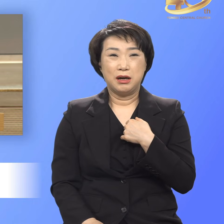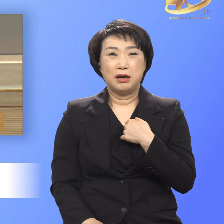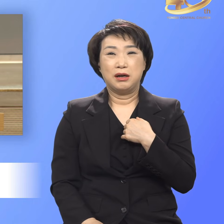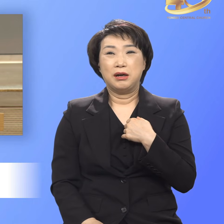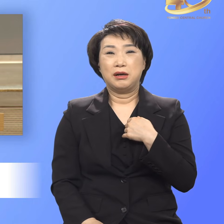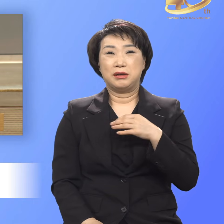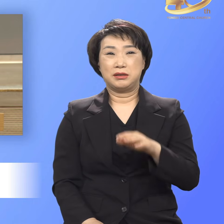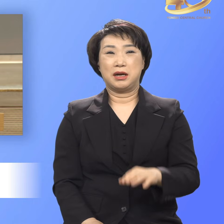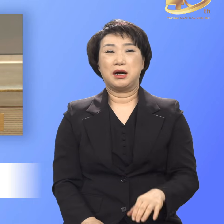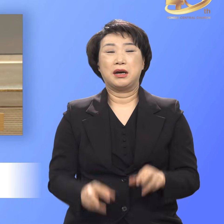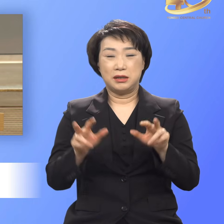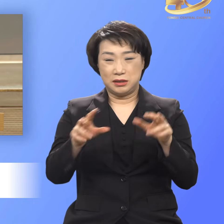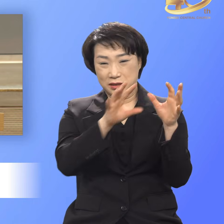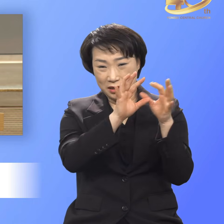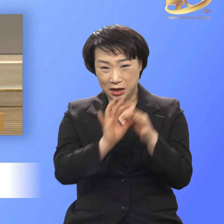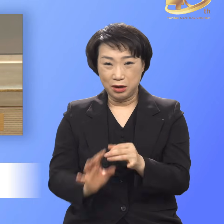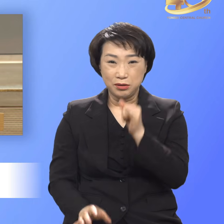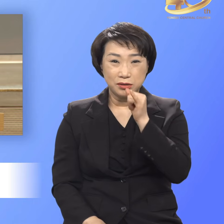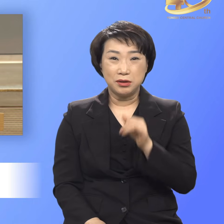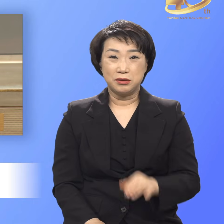생활화되다시피 여기까지 왔어요.